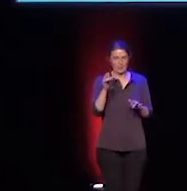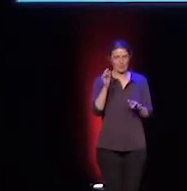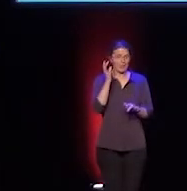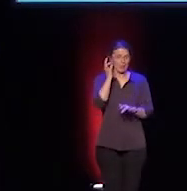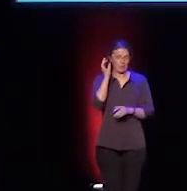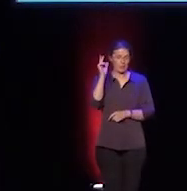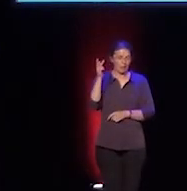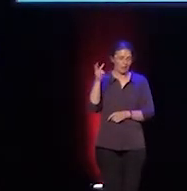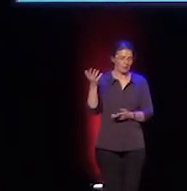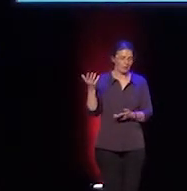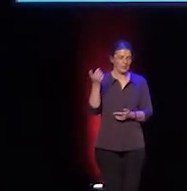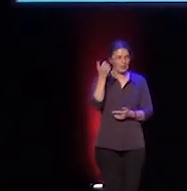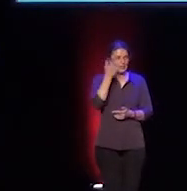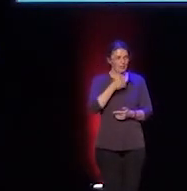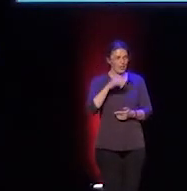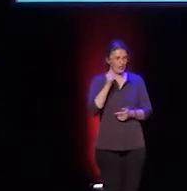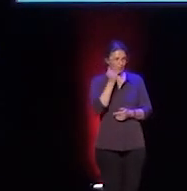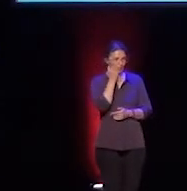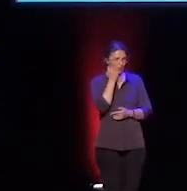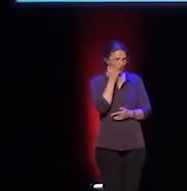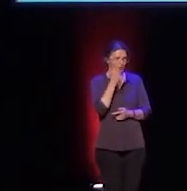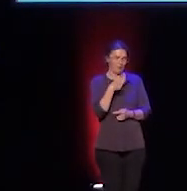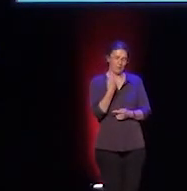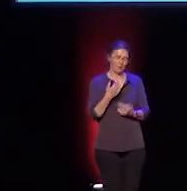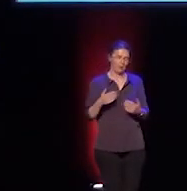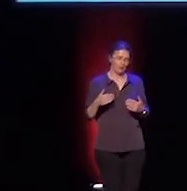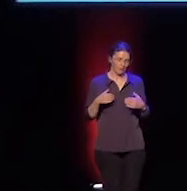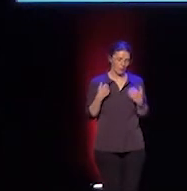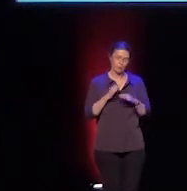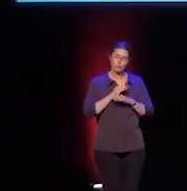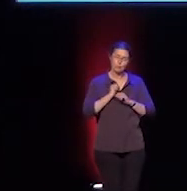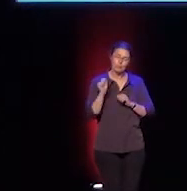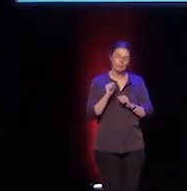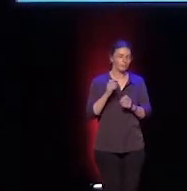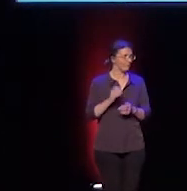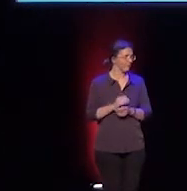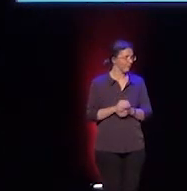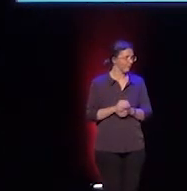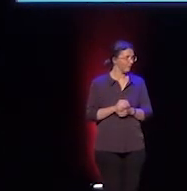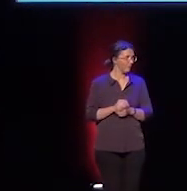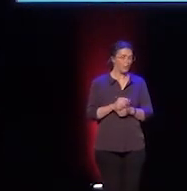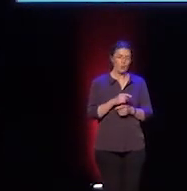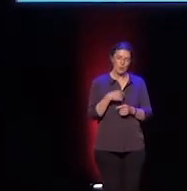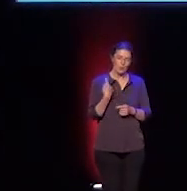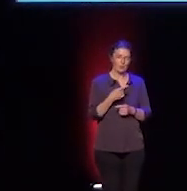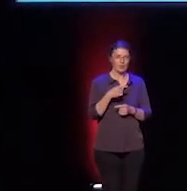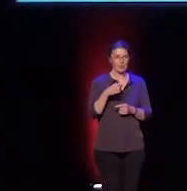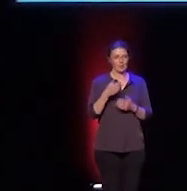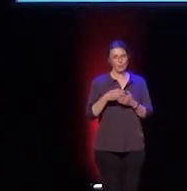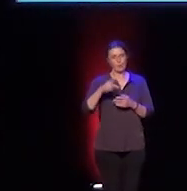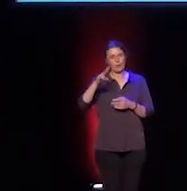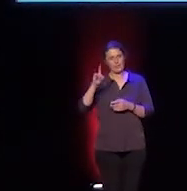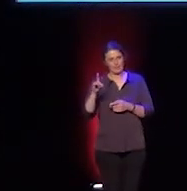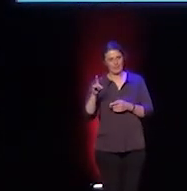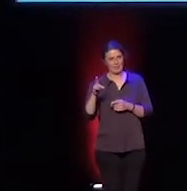und Herren. Lieber Adolf Bauer, wir freuen uns riesig, dass unser SOVD,